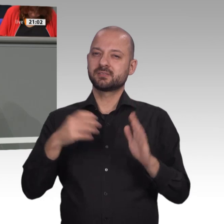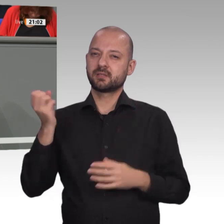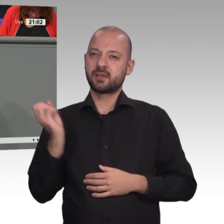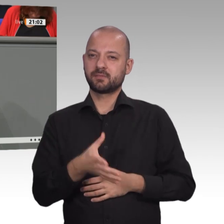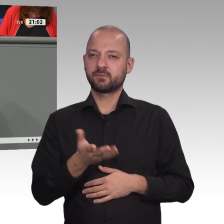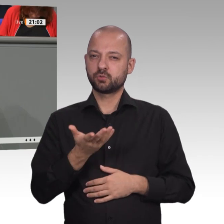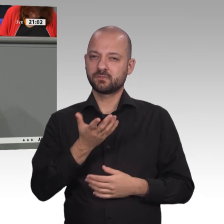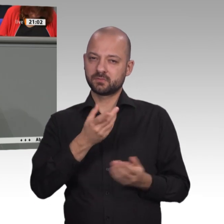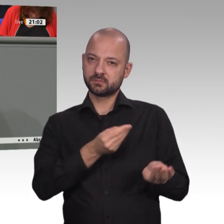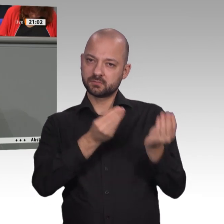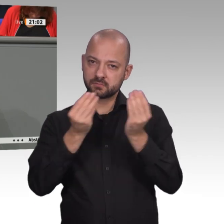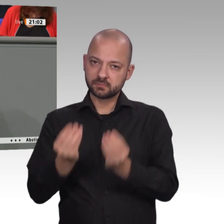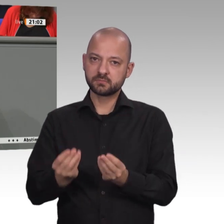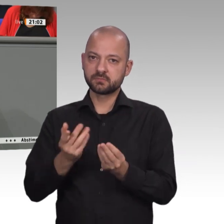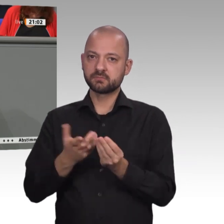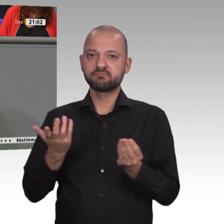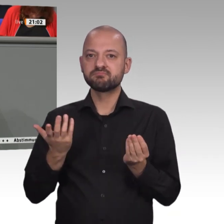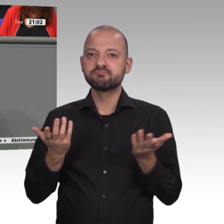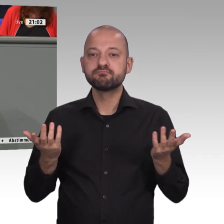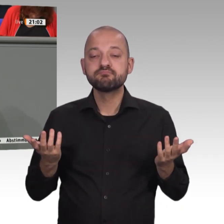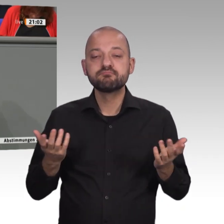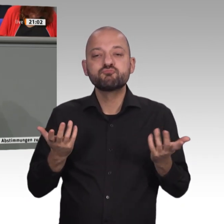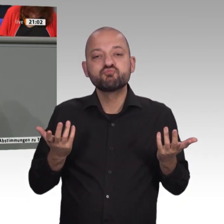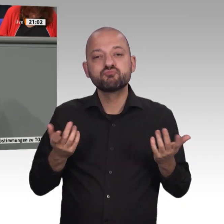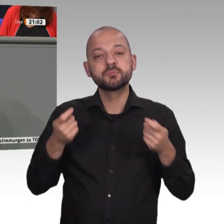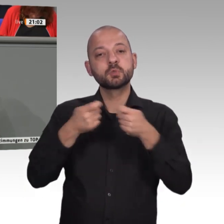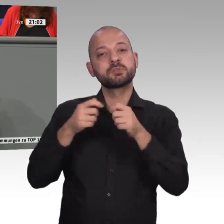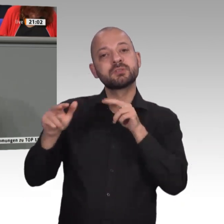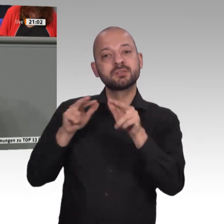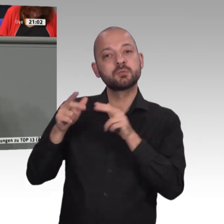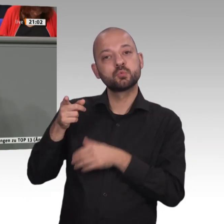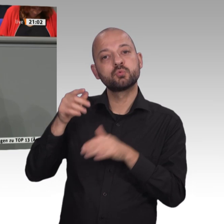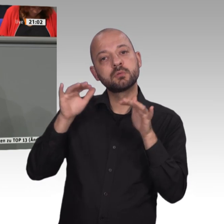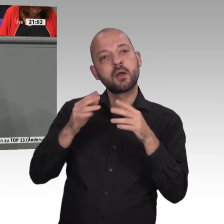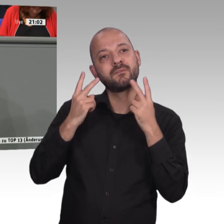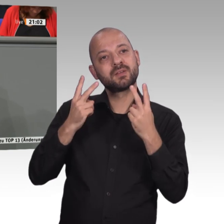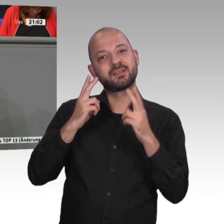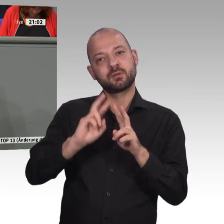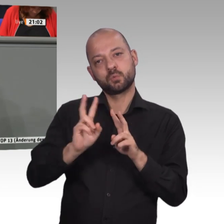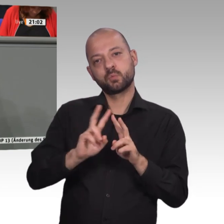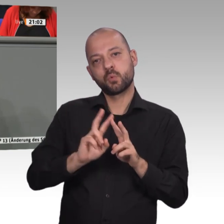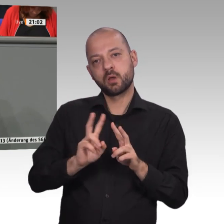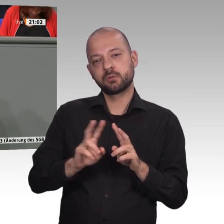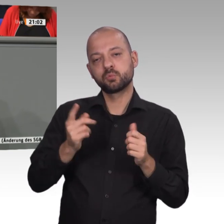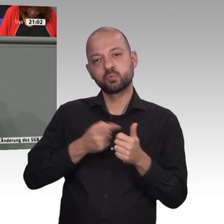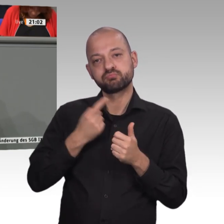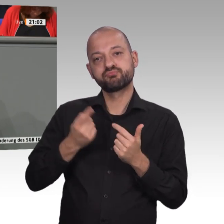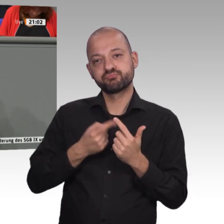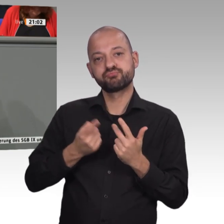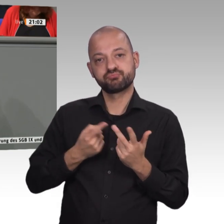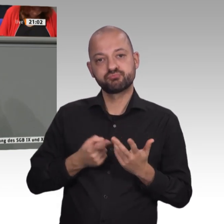kurze Zeitfenster bis zum Inkrafttreten der neuen Regelungen bleibt abzuwarten, inwieweit die Umsetzung bis 1.